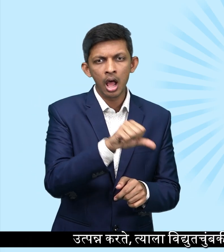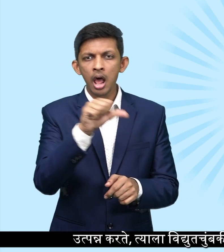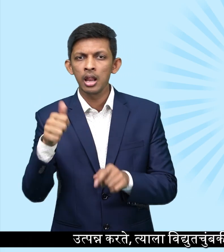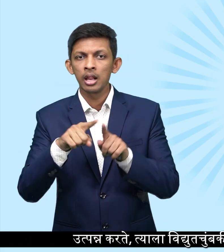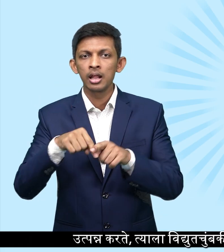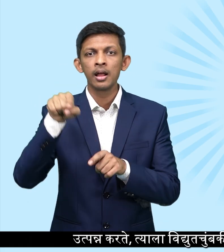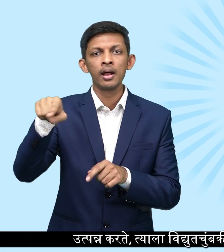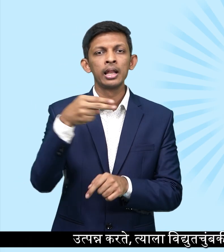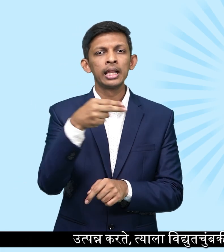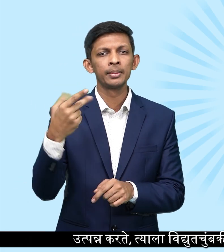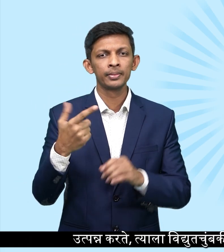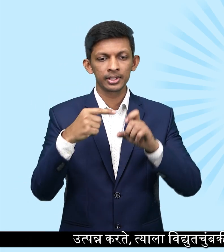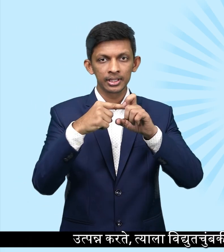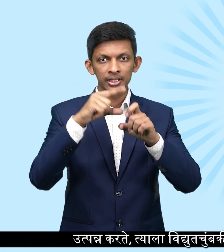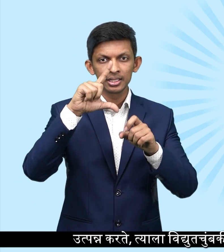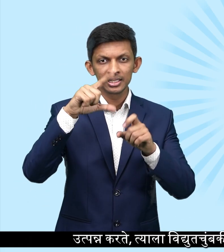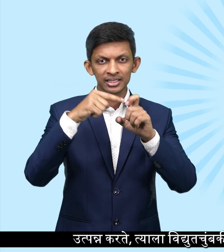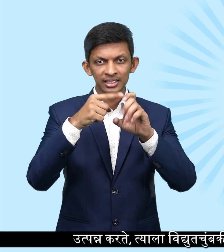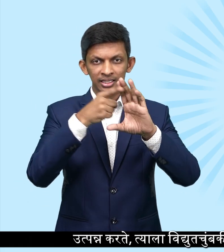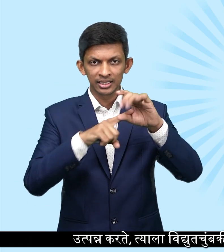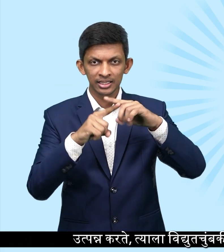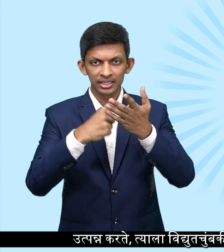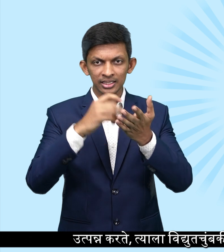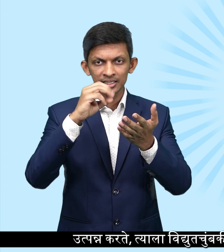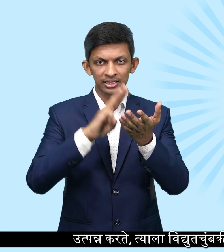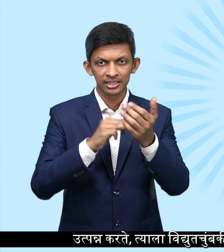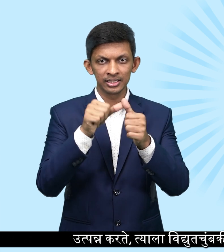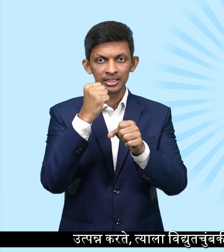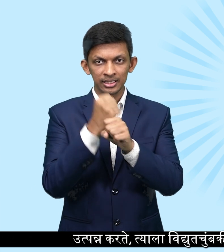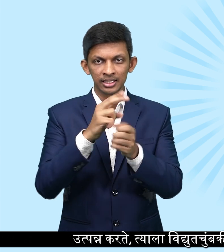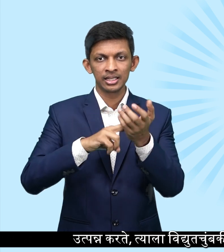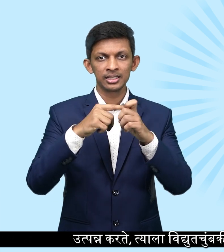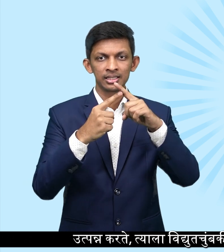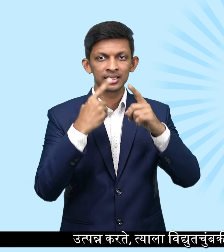उत्पन्न करते त्याला विद्युत चुंबकीय प्रेरण इलेक्ट्रोमॅग्नेटिक इंडक्शन म्हणतात.